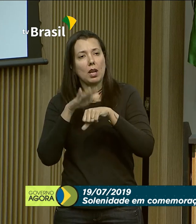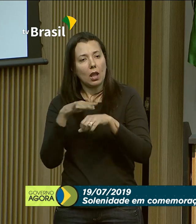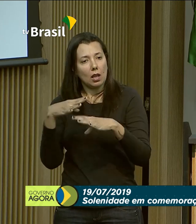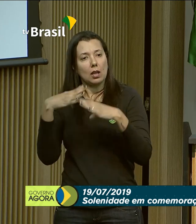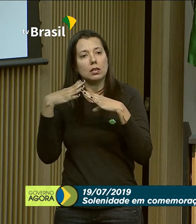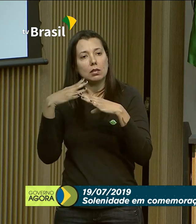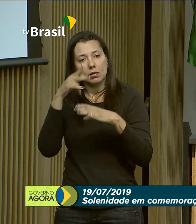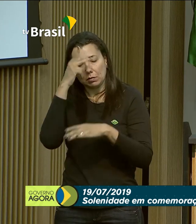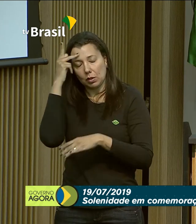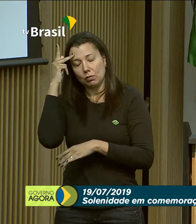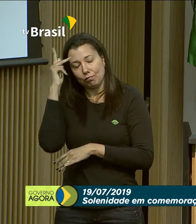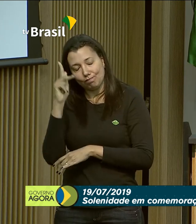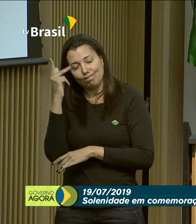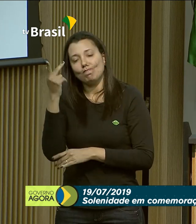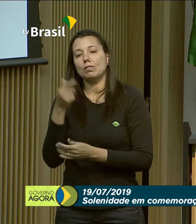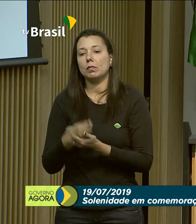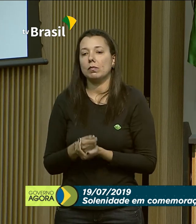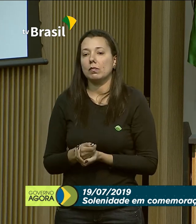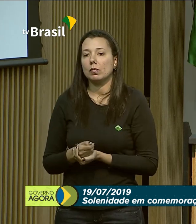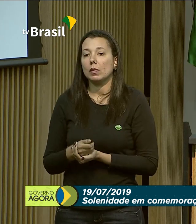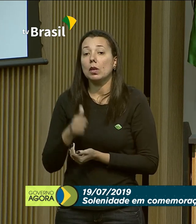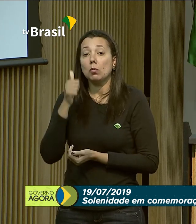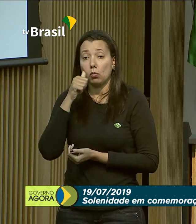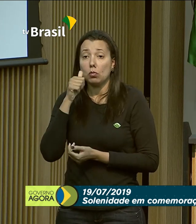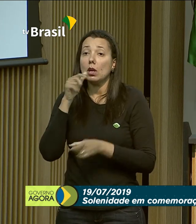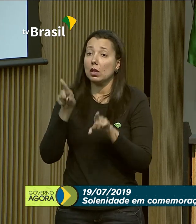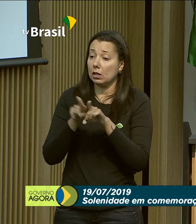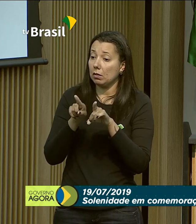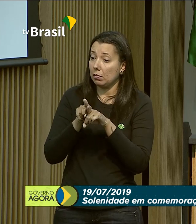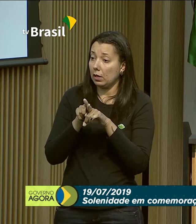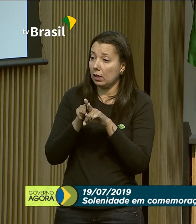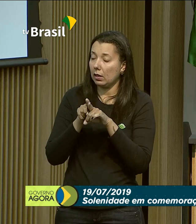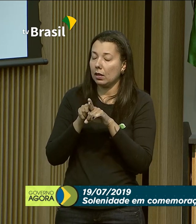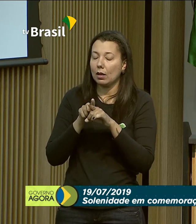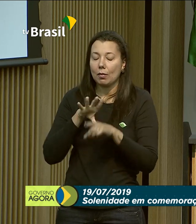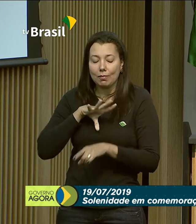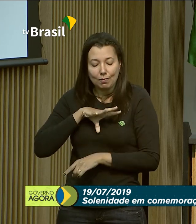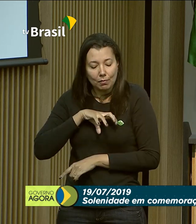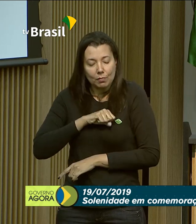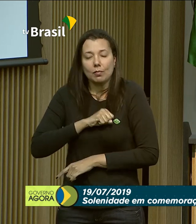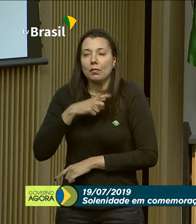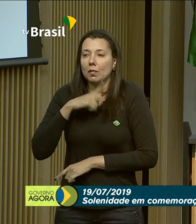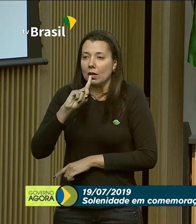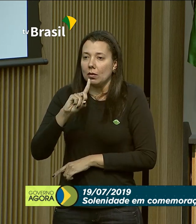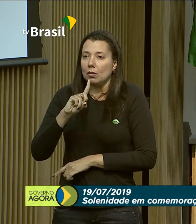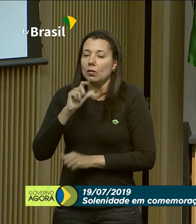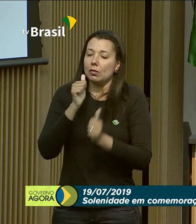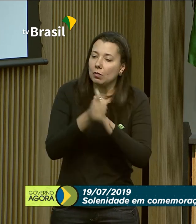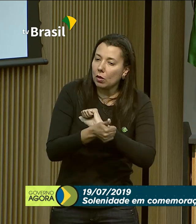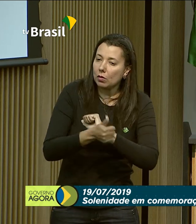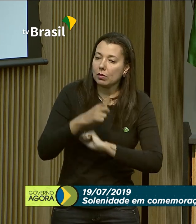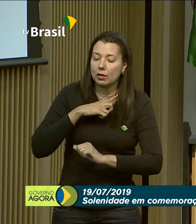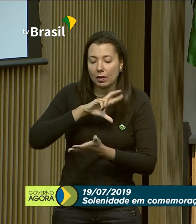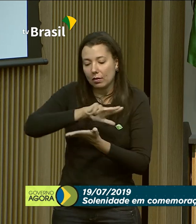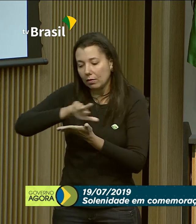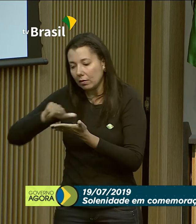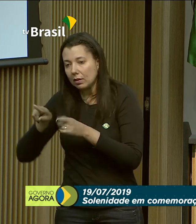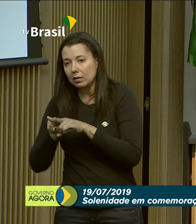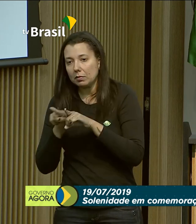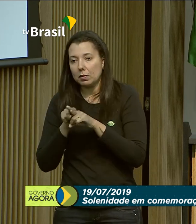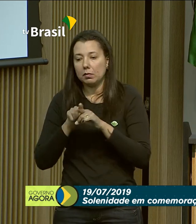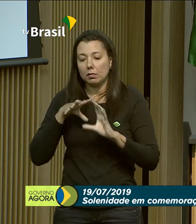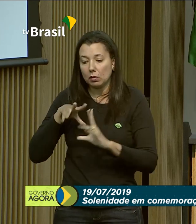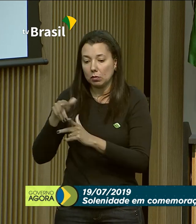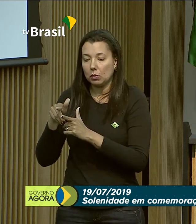atenção dos torcedores. As mulheres também se apaixonaram pelo esporte e hoje existem diversas competições pelo